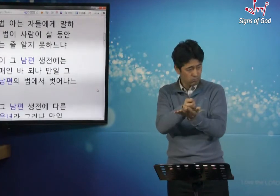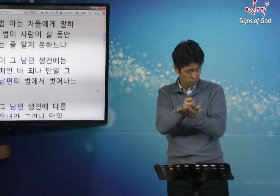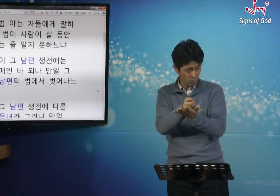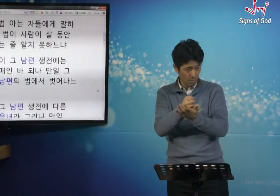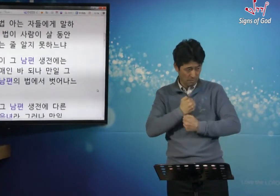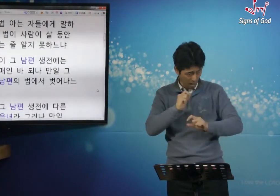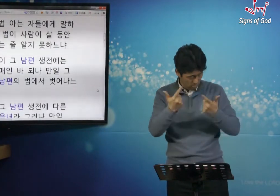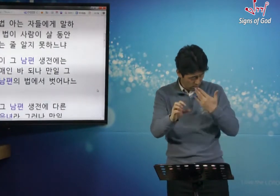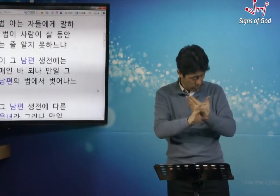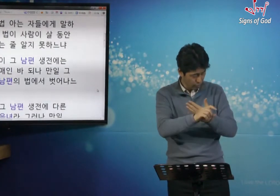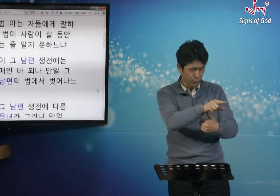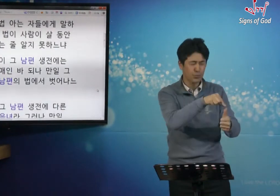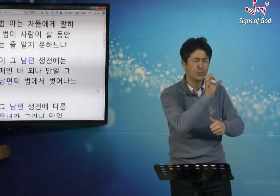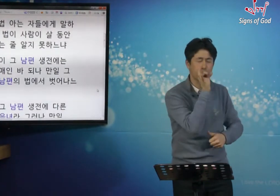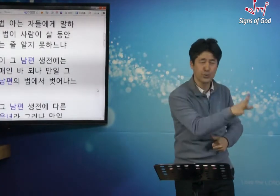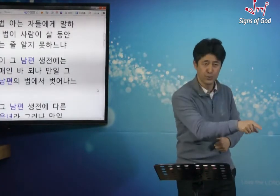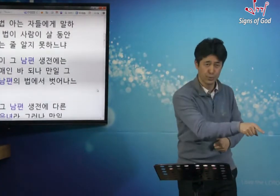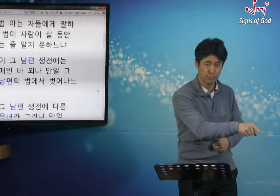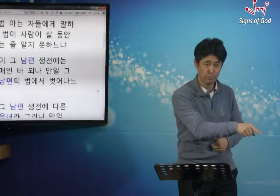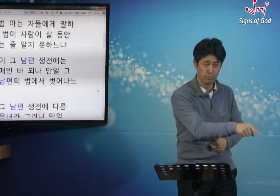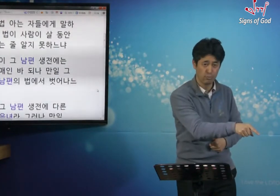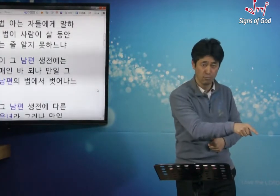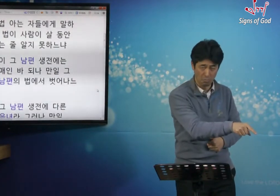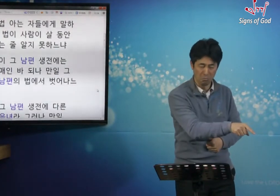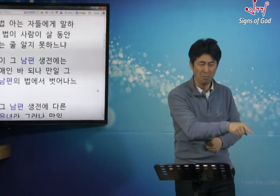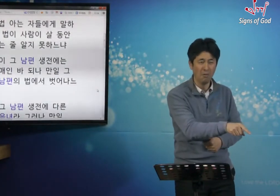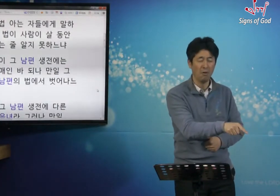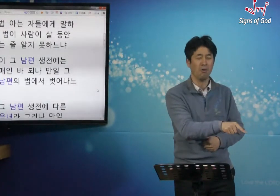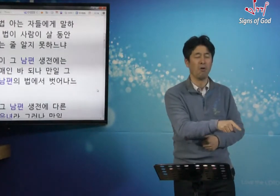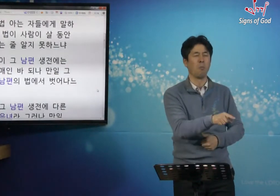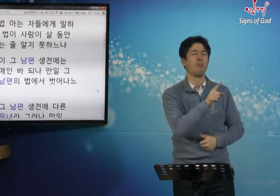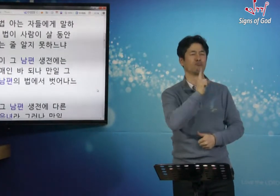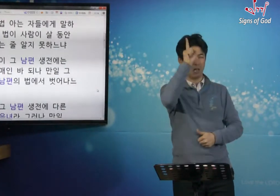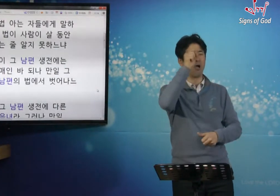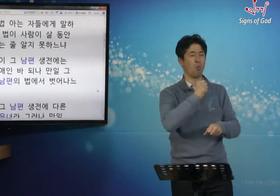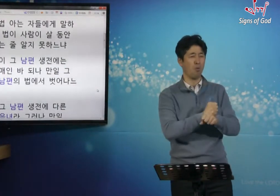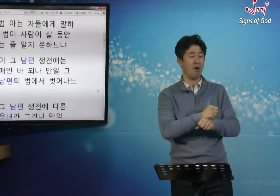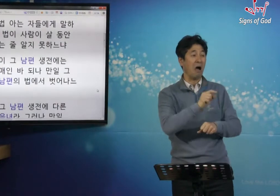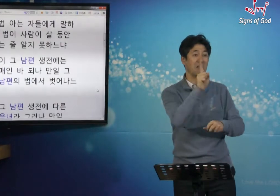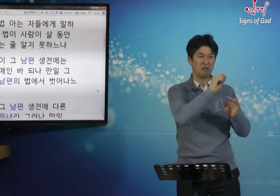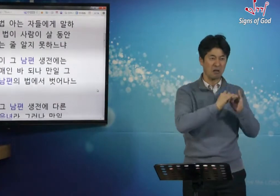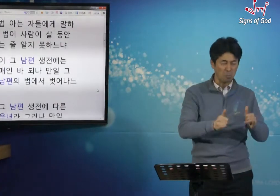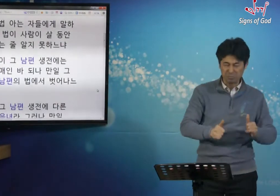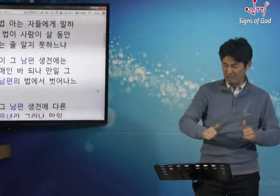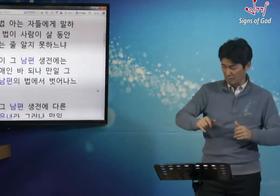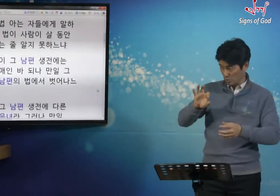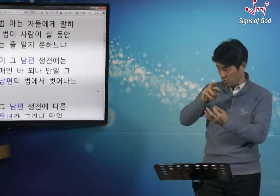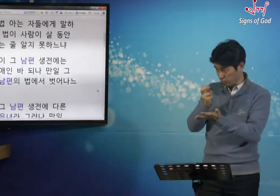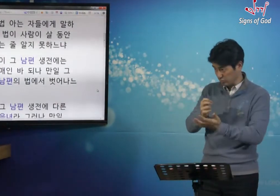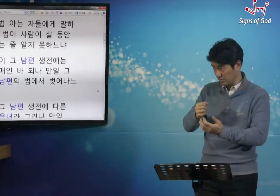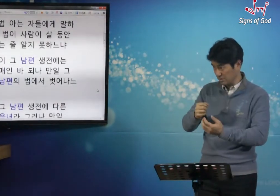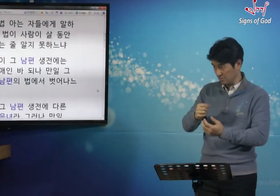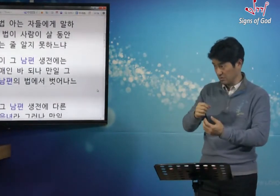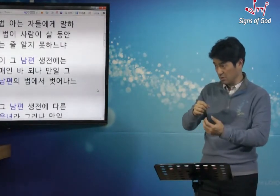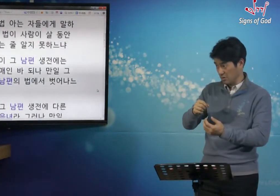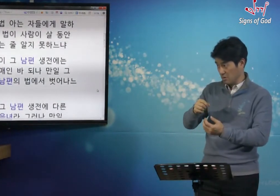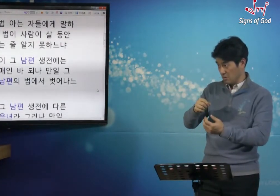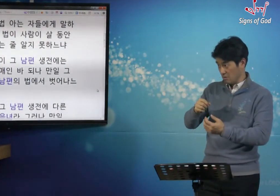비방하고 비판했던, 율법을 지키지 않으면 구원을 얻을 수 없다라는 그런 주장을 하는 사람이 있었고, 또